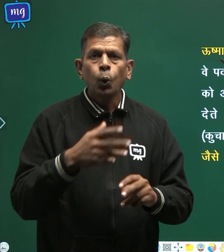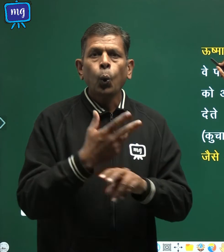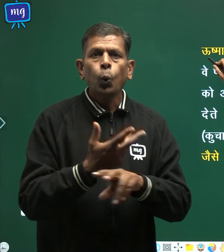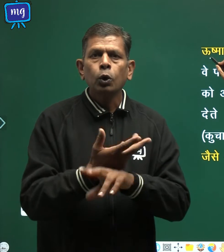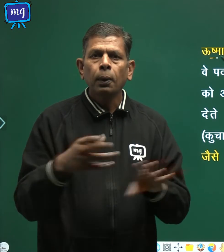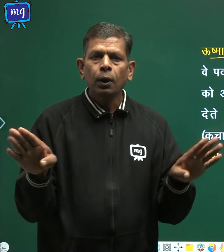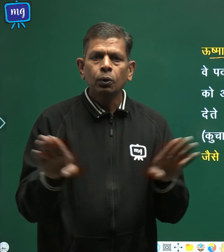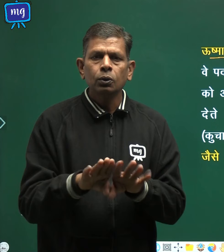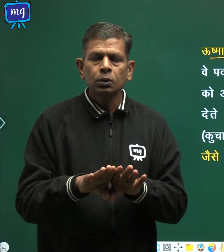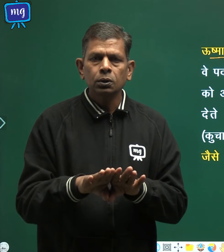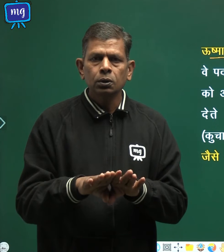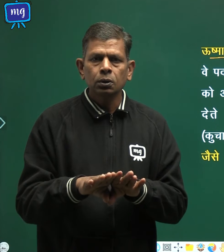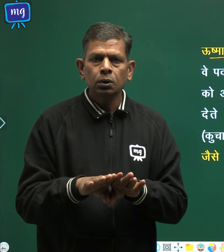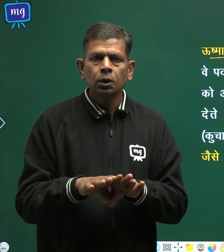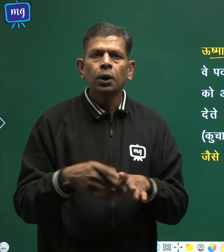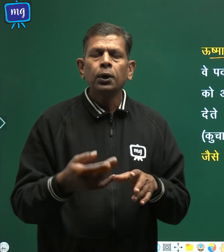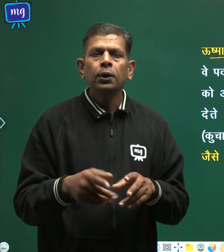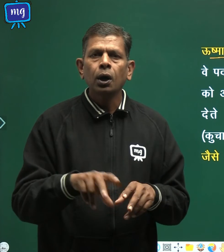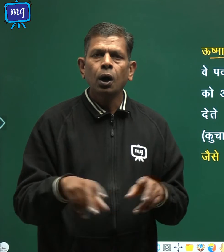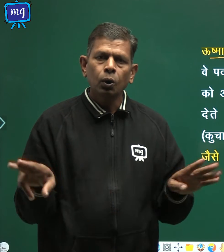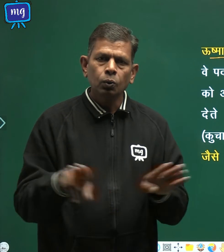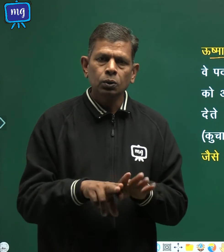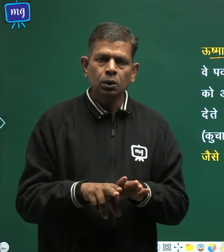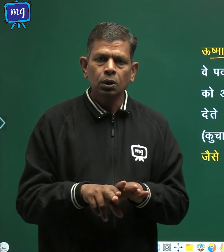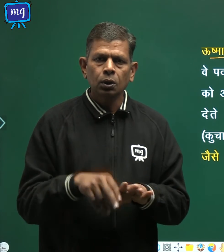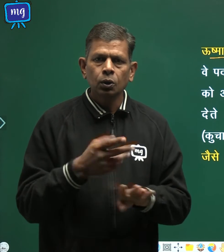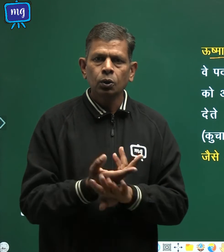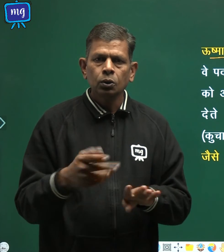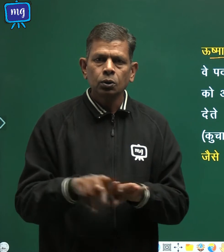ऊष्मारोधी या कुचालक